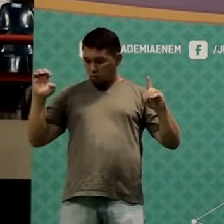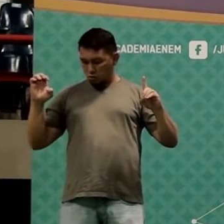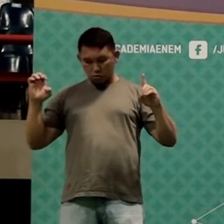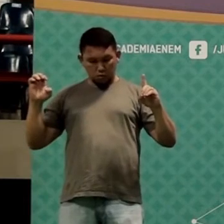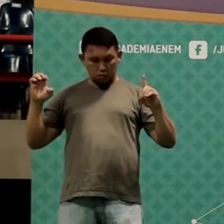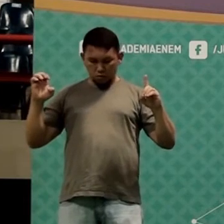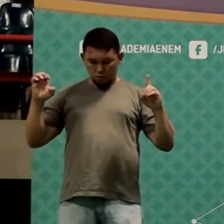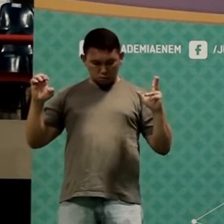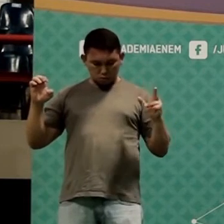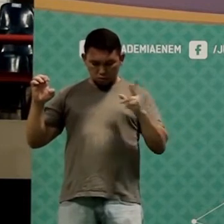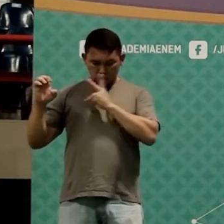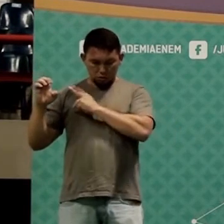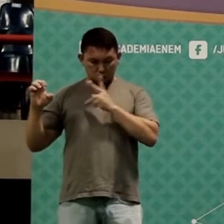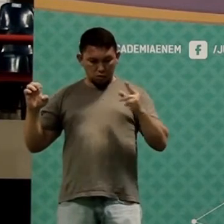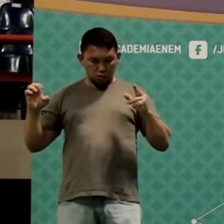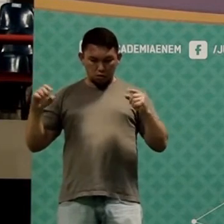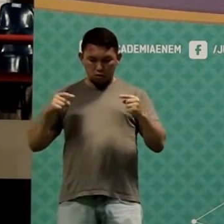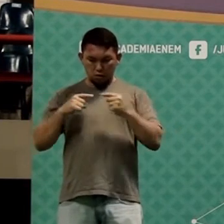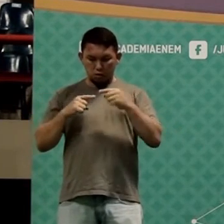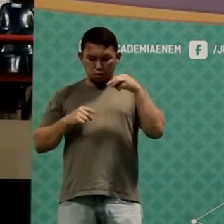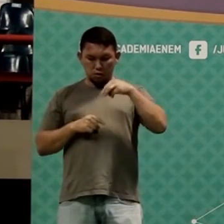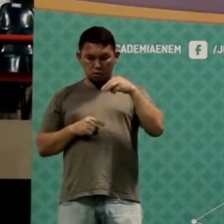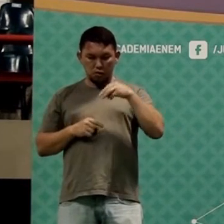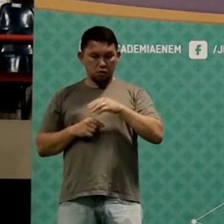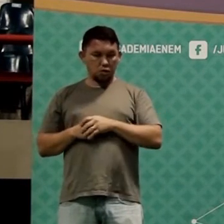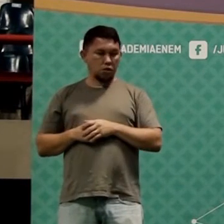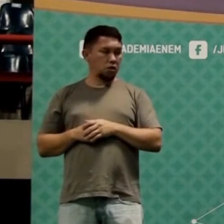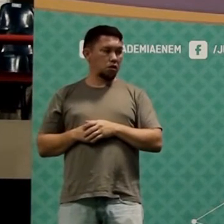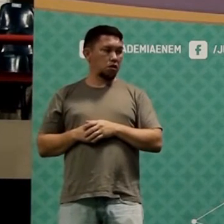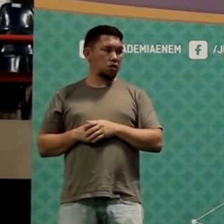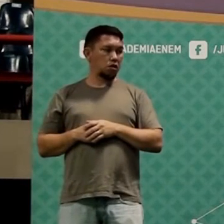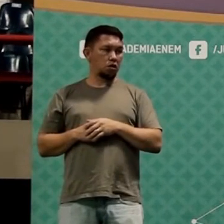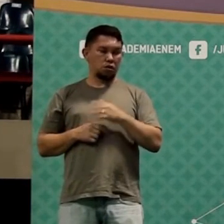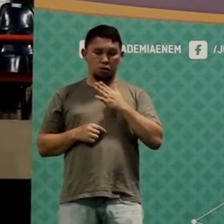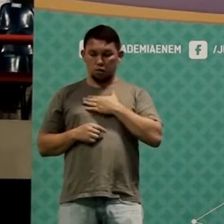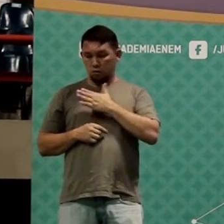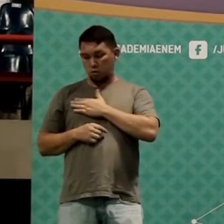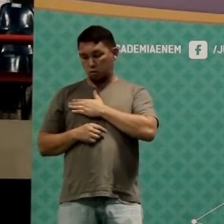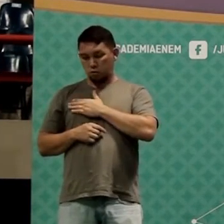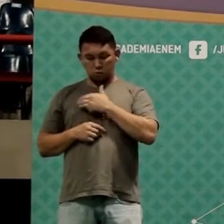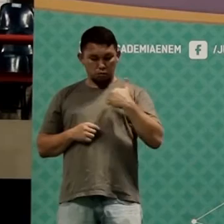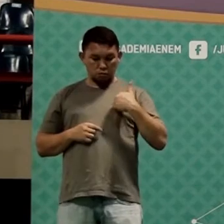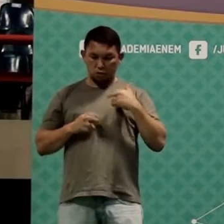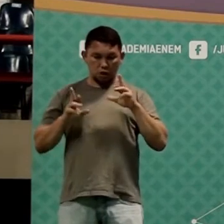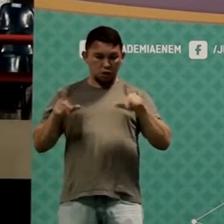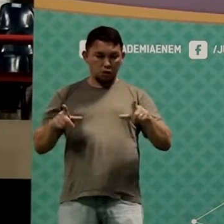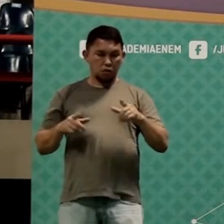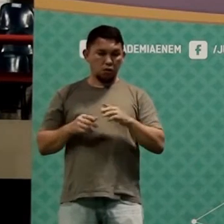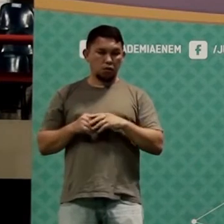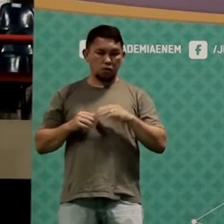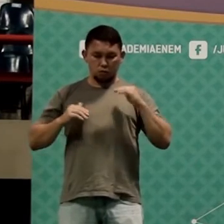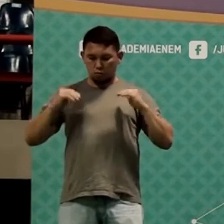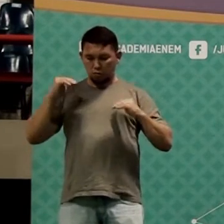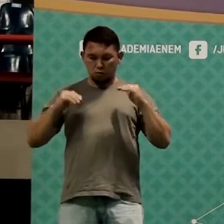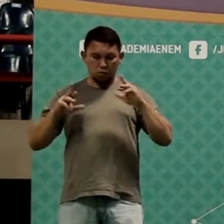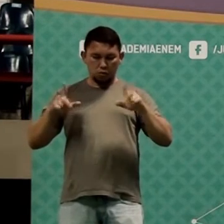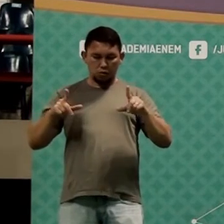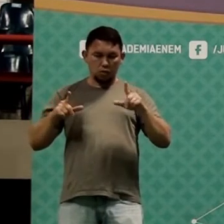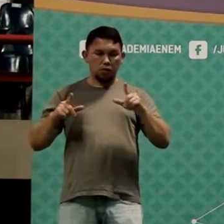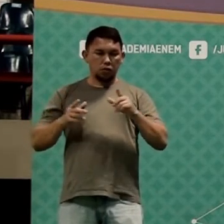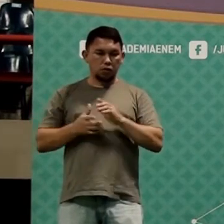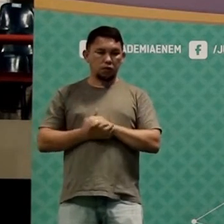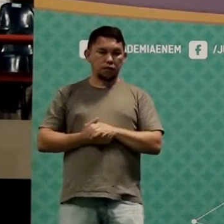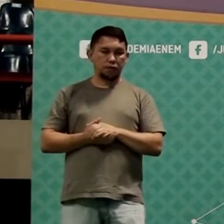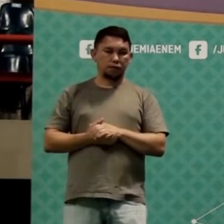eles são uma proporção matemática, a gente não é igual. O nosso lado direito não é igual ao lado esquerdo. Existe uma diferençazinha